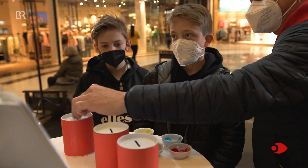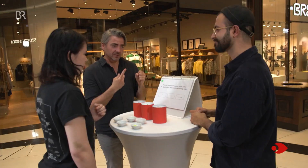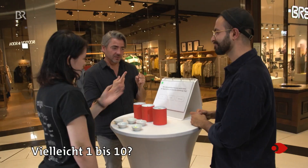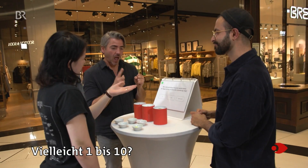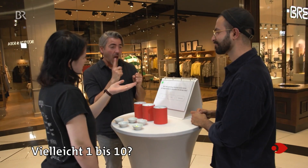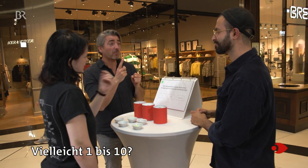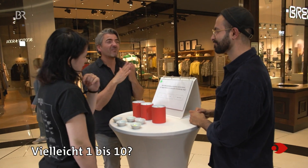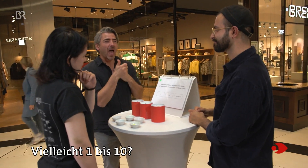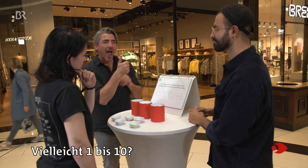Vielleicht 1 bis 10?